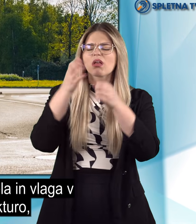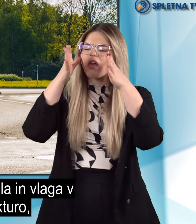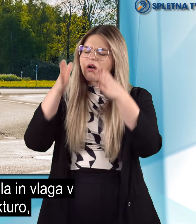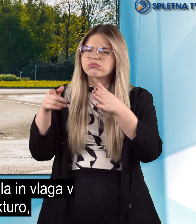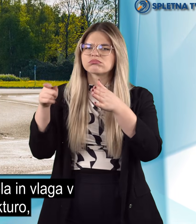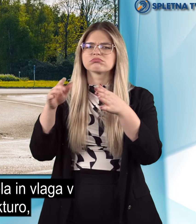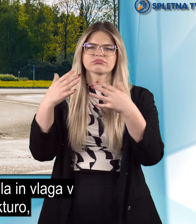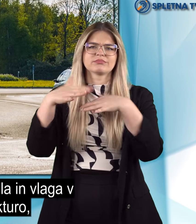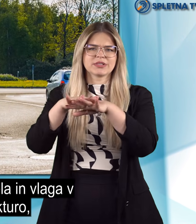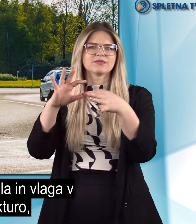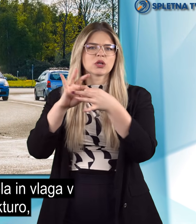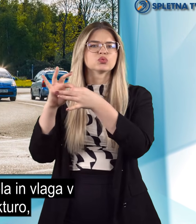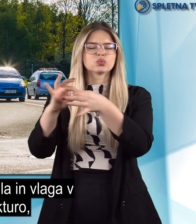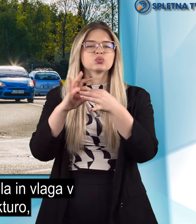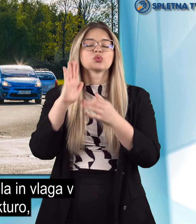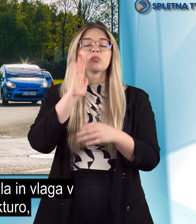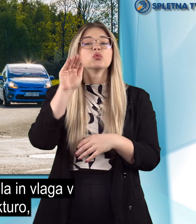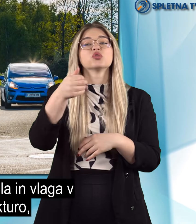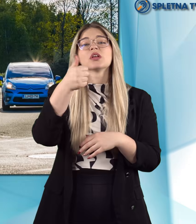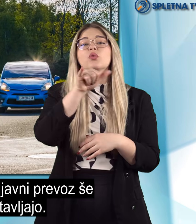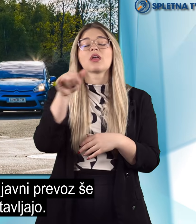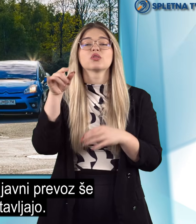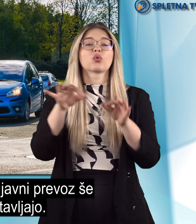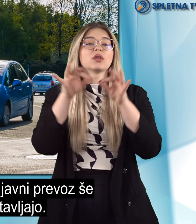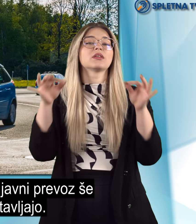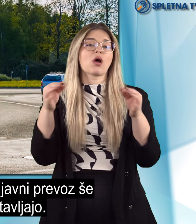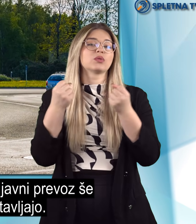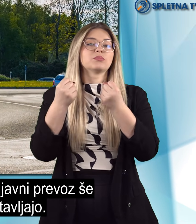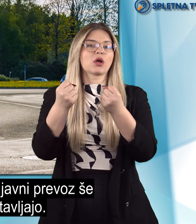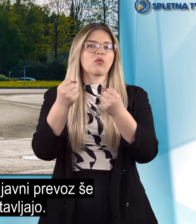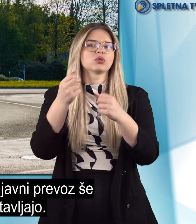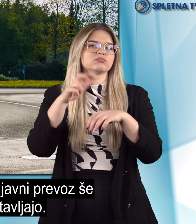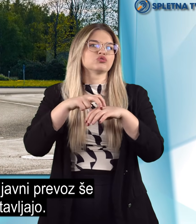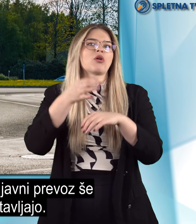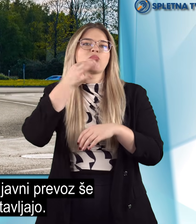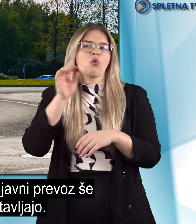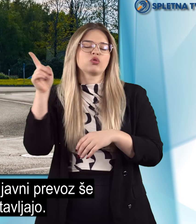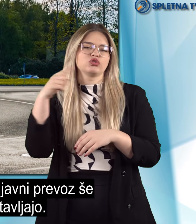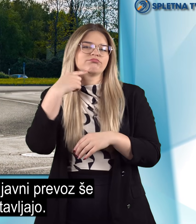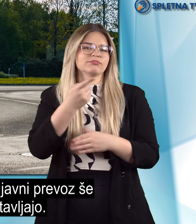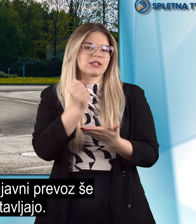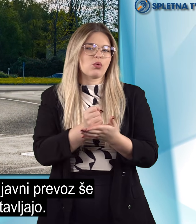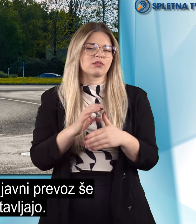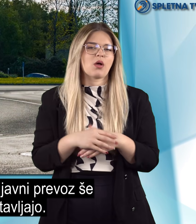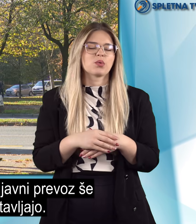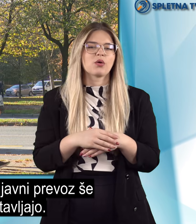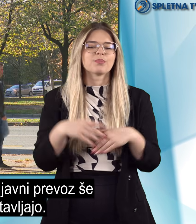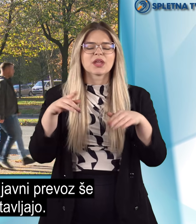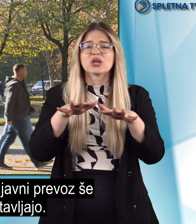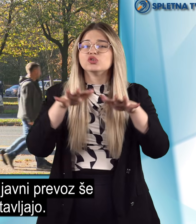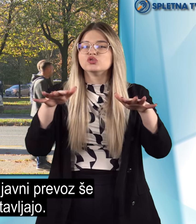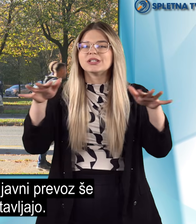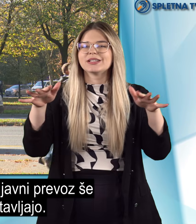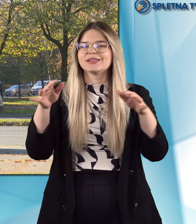Ker se veliko dela in vlaga v infrastrukturo, bo čez kakšno leto javni prevoz še boljši, zagotavljajo.